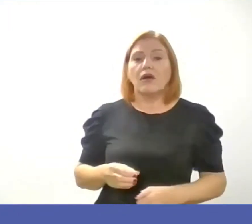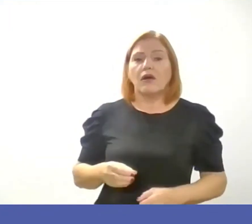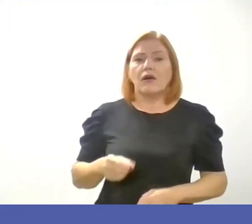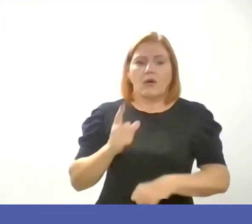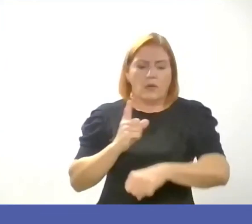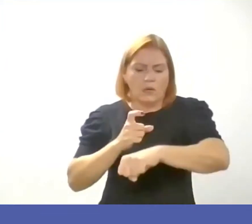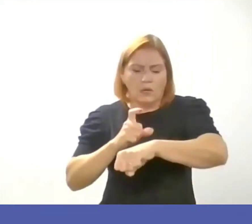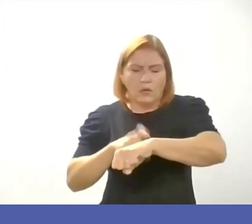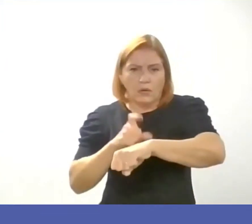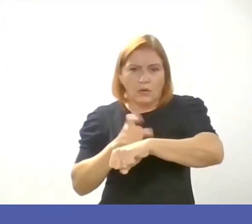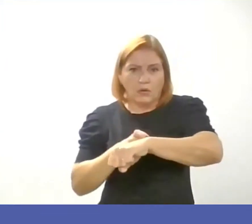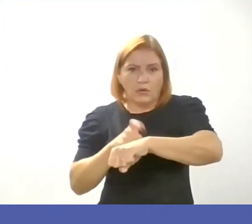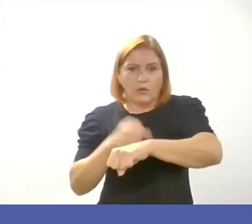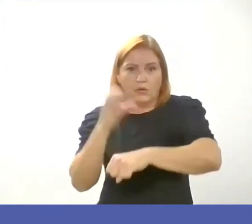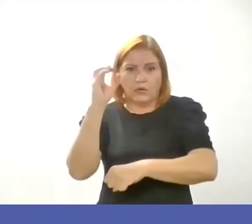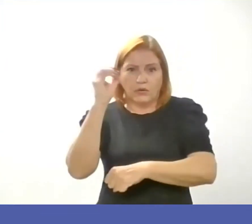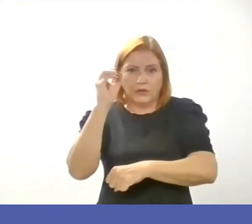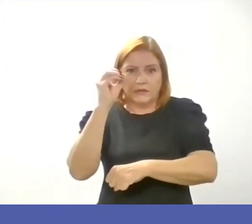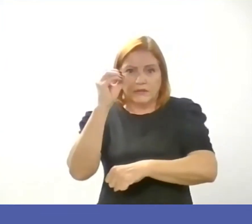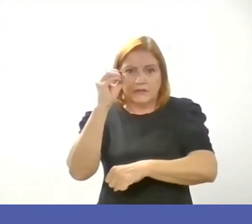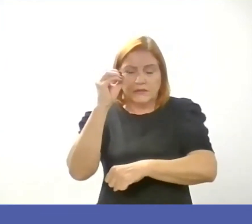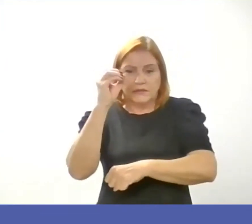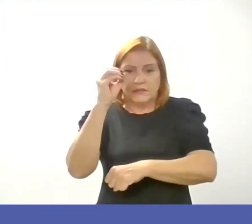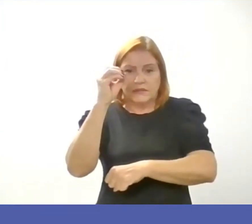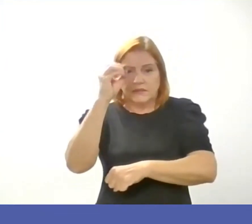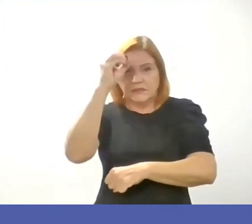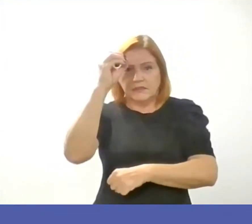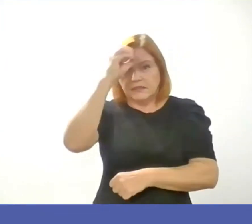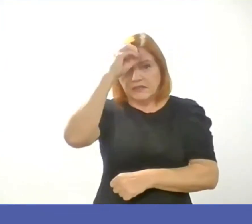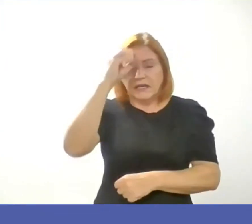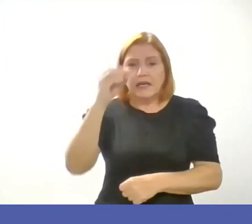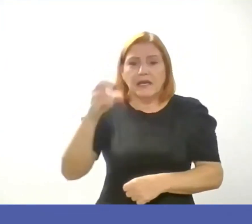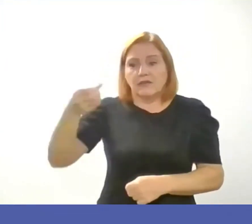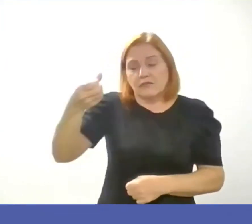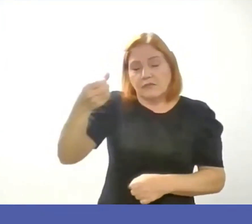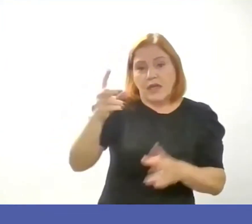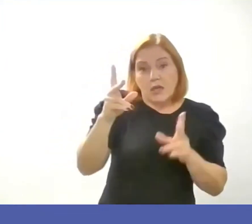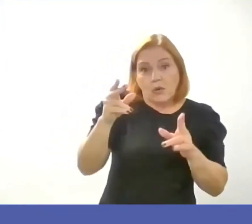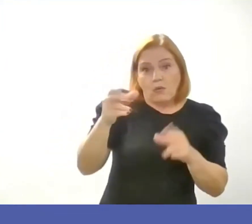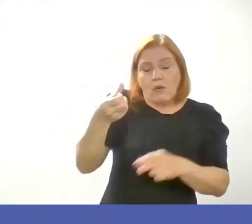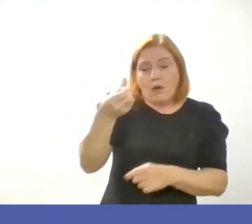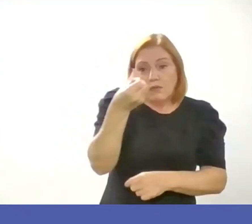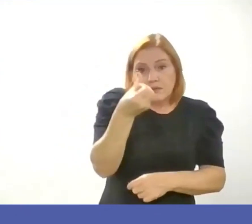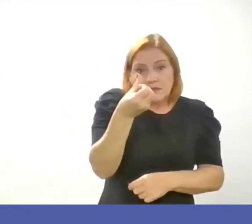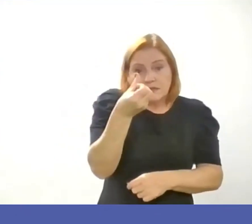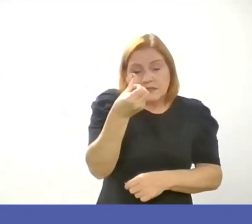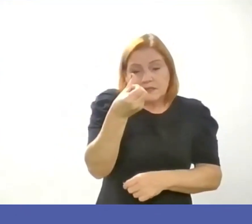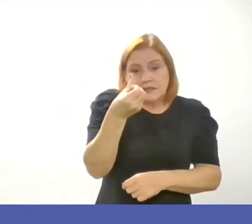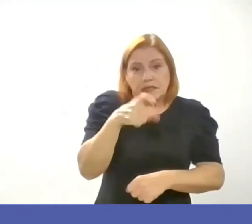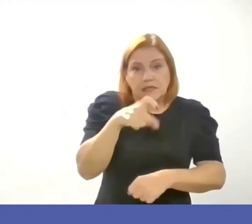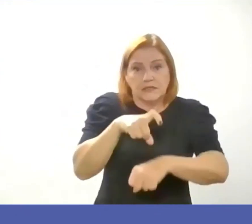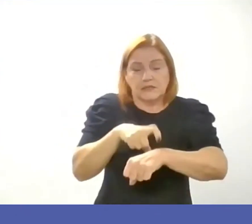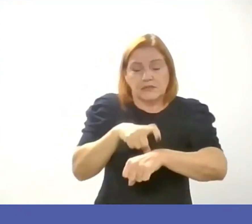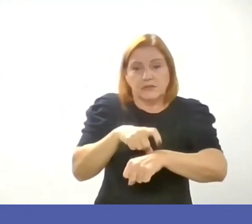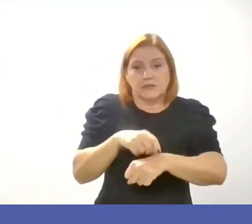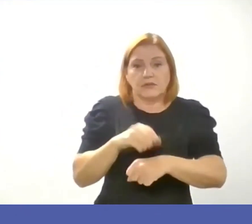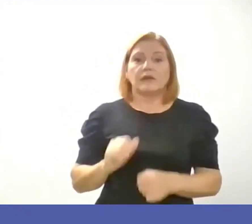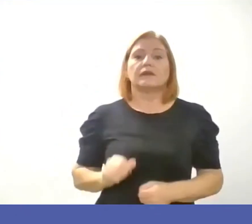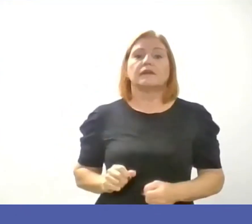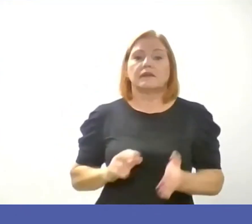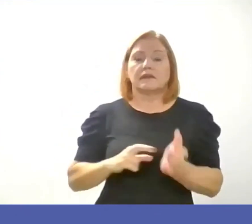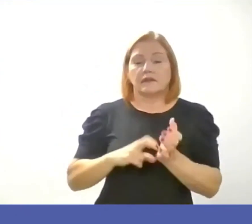é às 6 horas da manhã. E depois, a hora